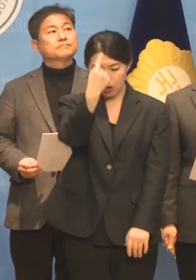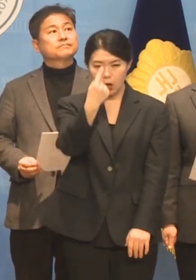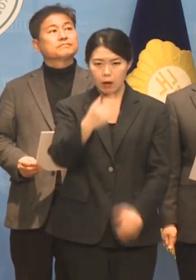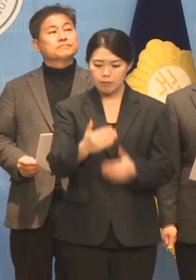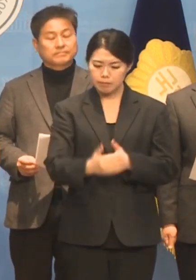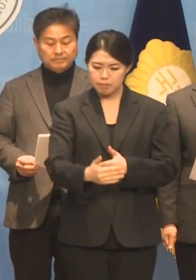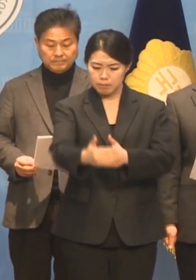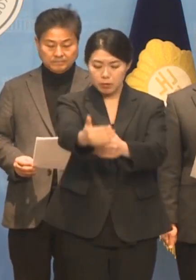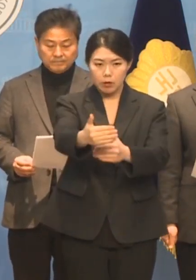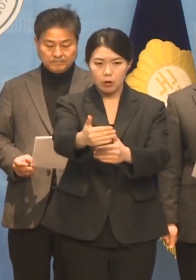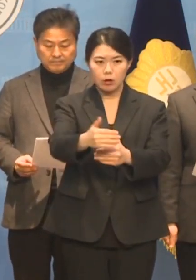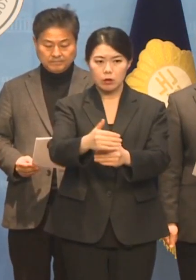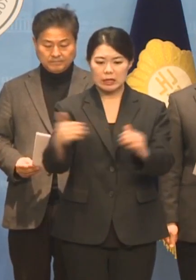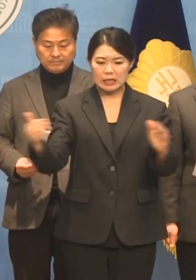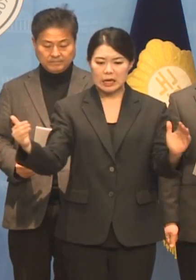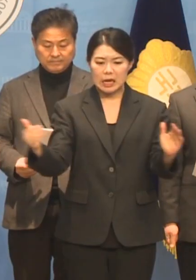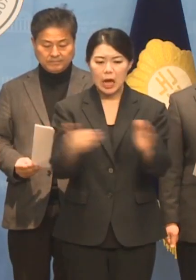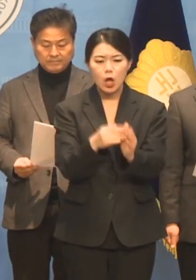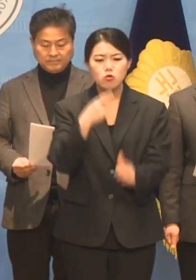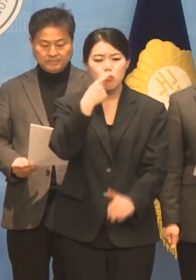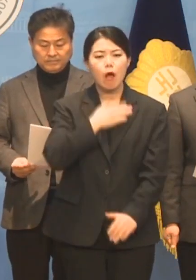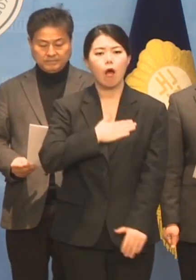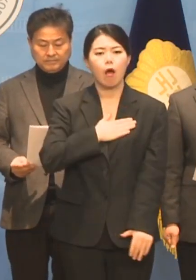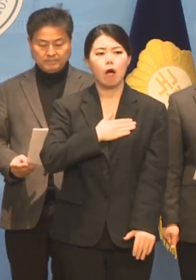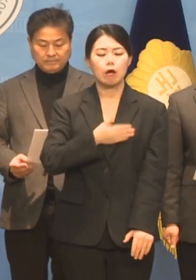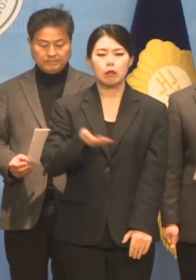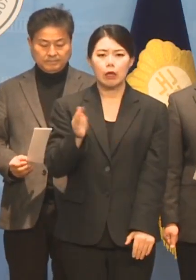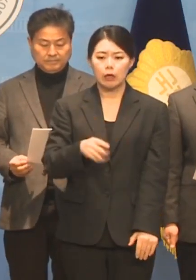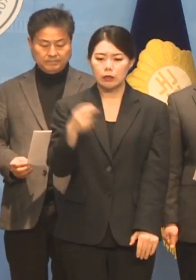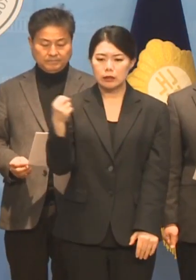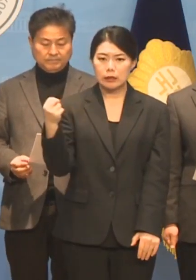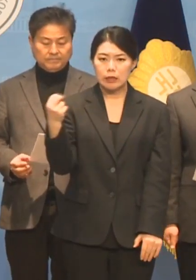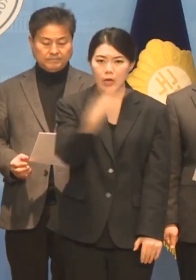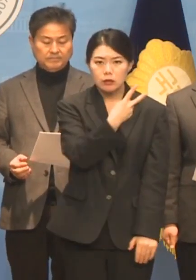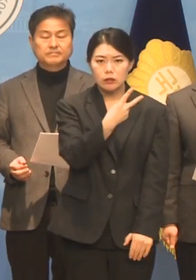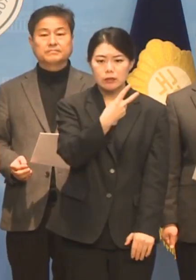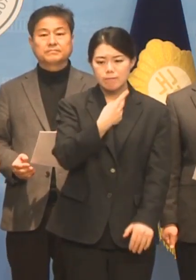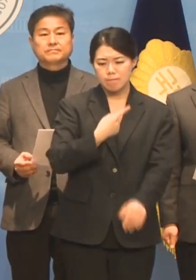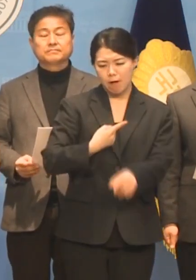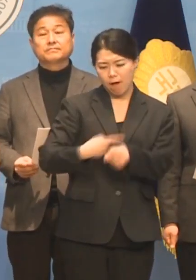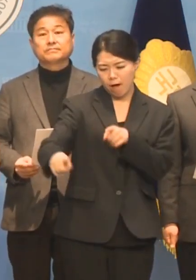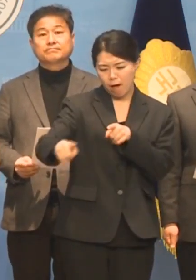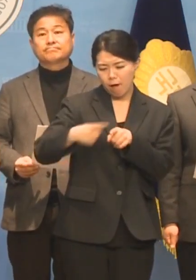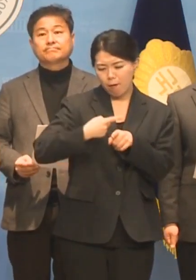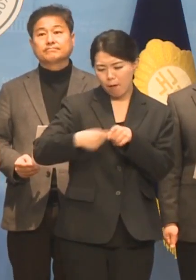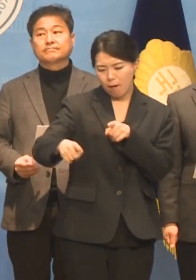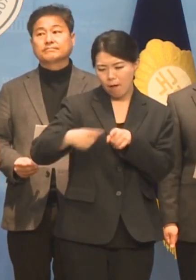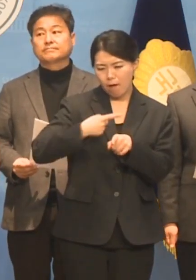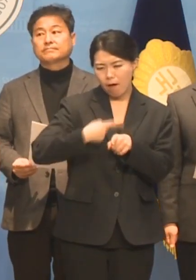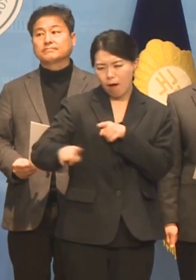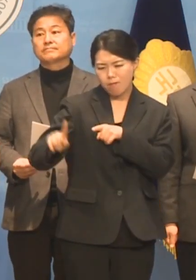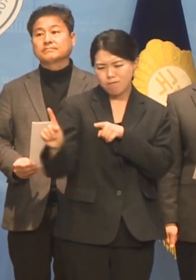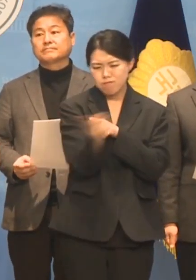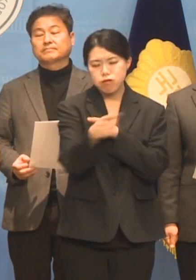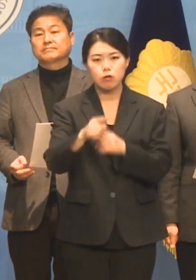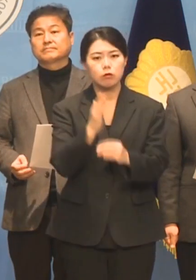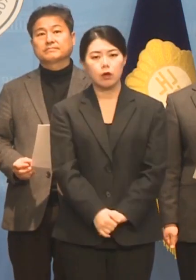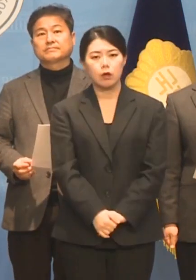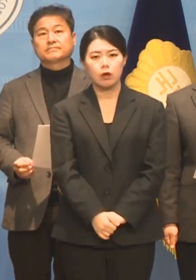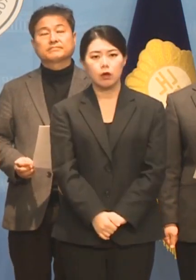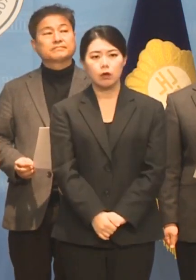진행했던 부분들이 종료된 줄 알았는데 다시 그 죽은 칼을 빼어들어 다시 칼춤을 추고